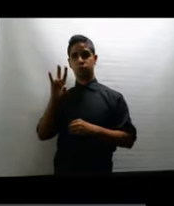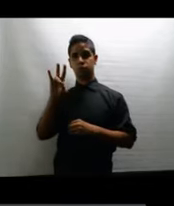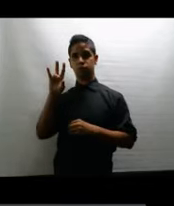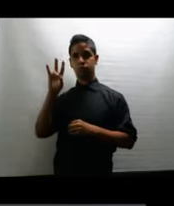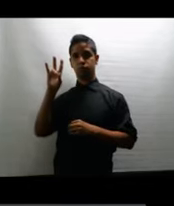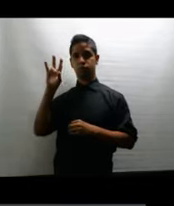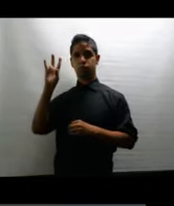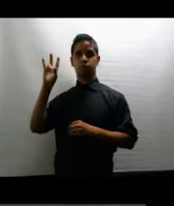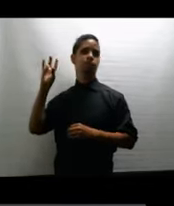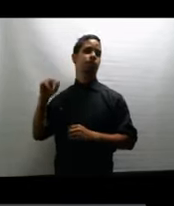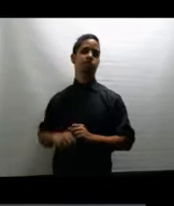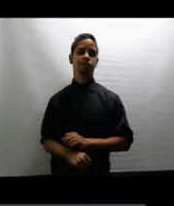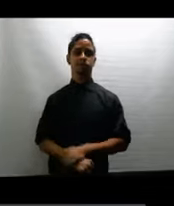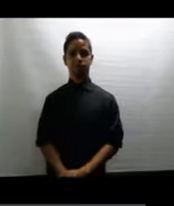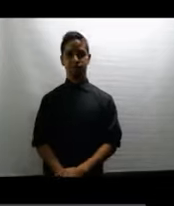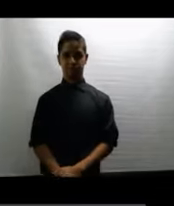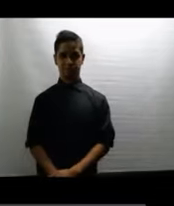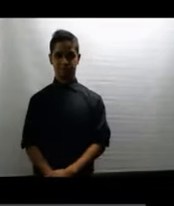7.